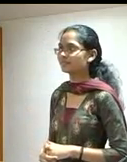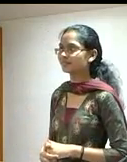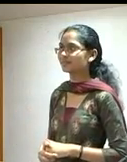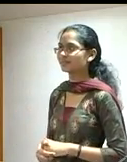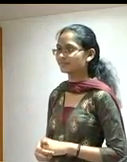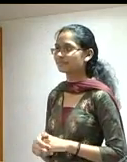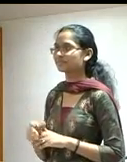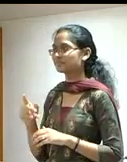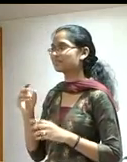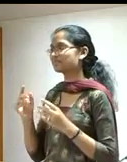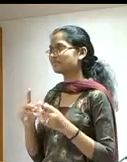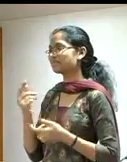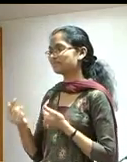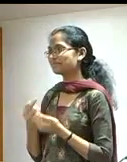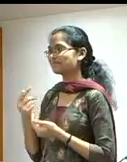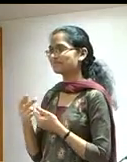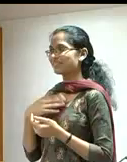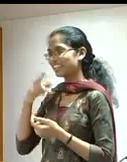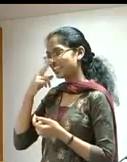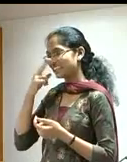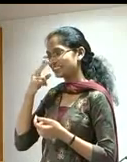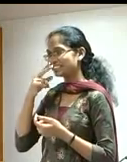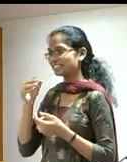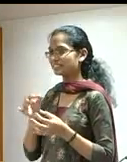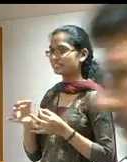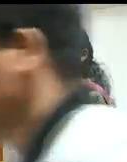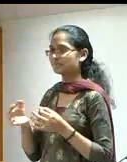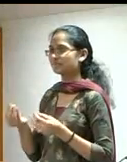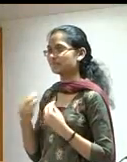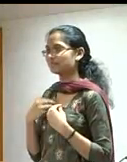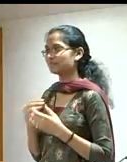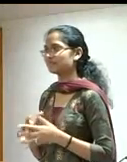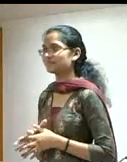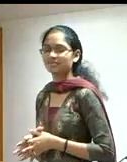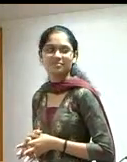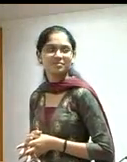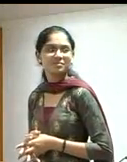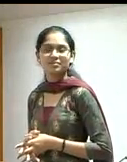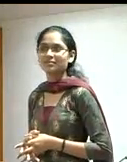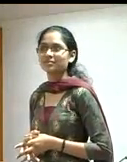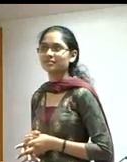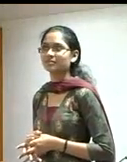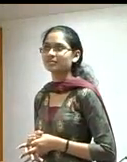सपोर्ट करते हैं, हिंदी में भी होना चाहिए। Yes, yes. I have to apologize.